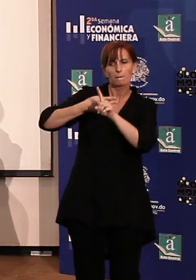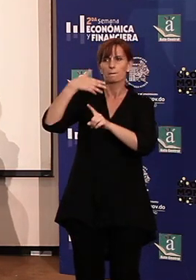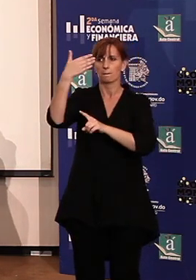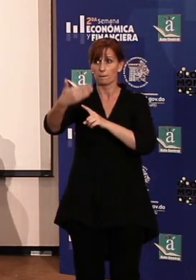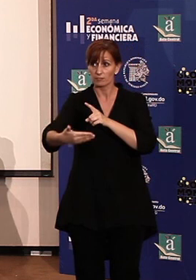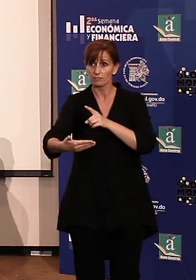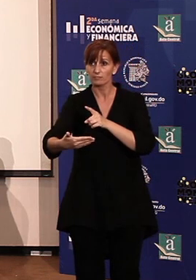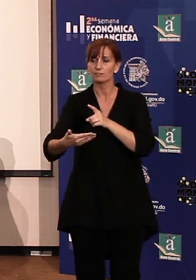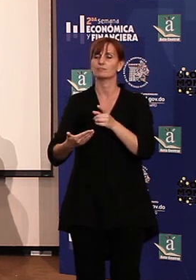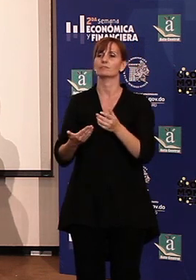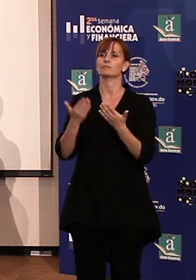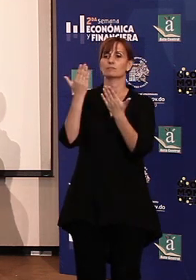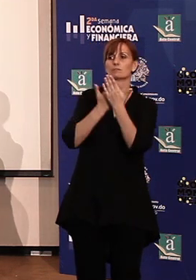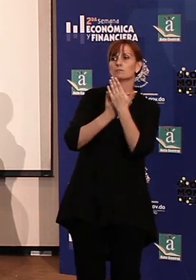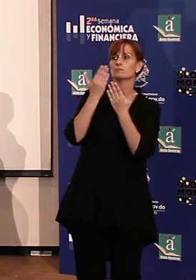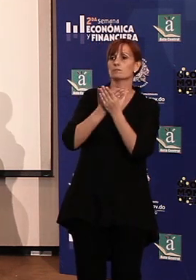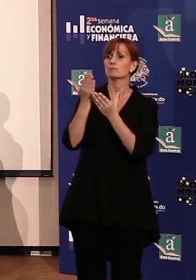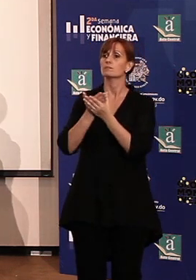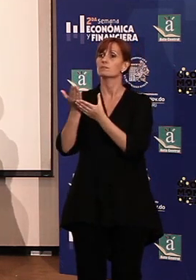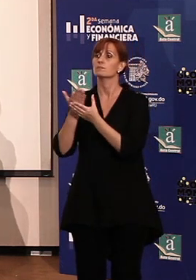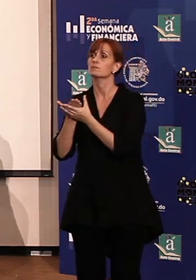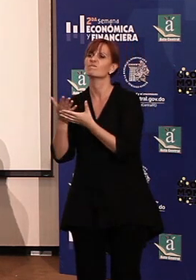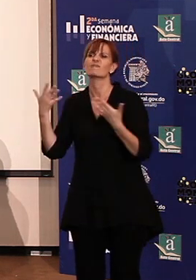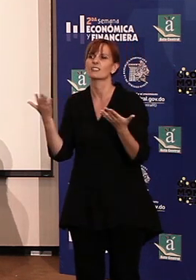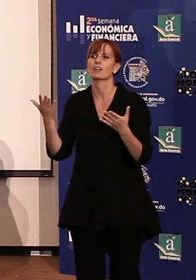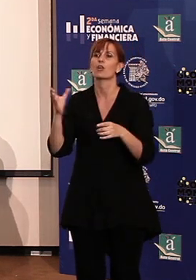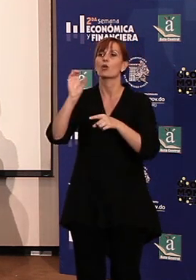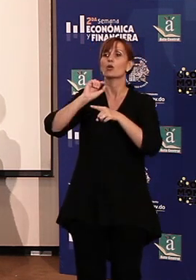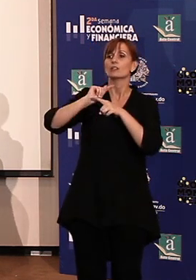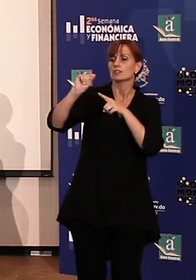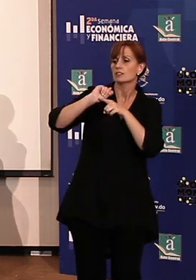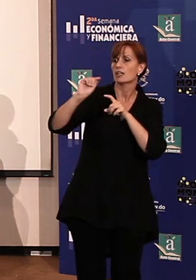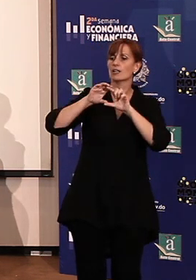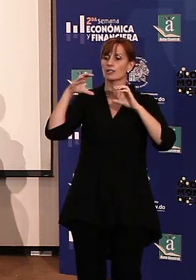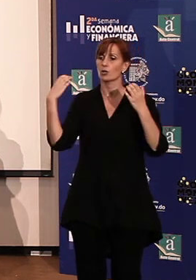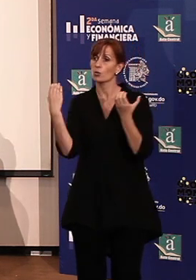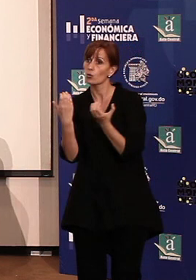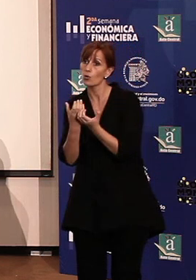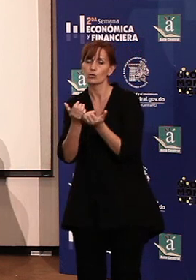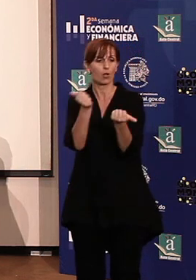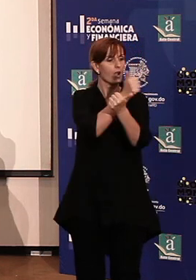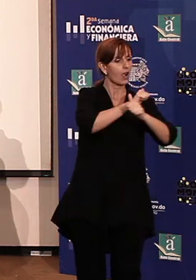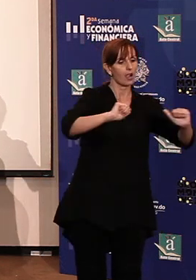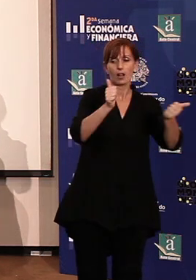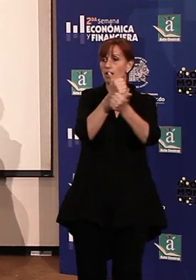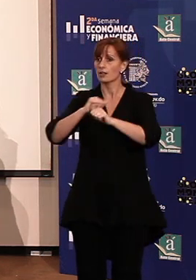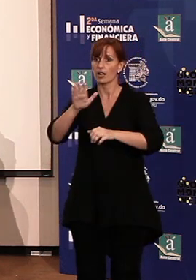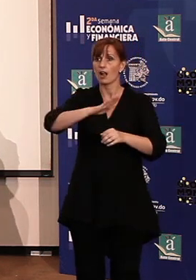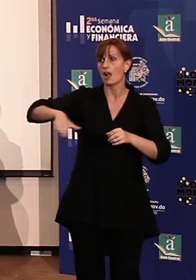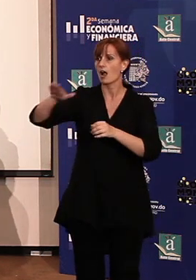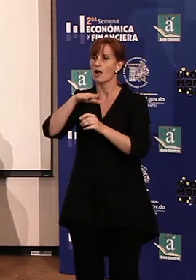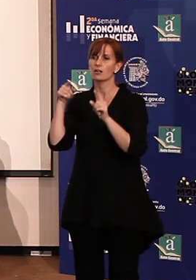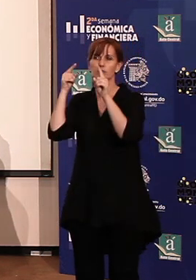un portafolio de pequeños cursos talleres en todas en las áreas de lo que es la misión y visión de una